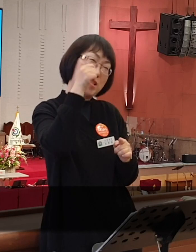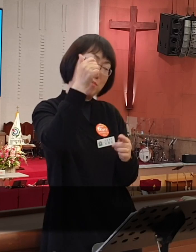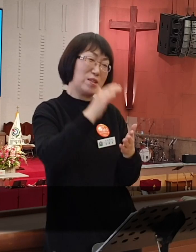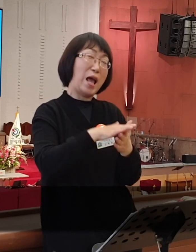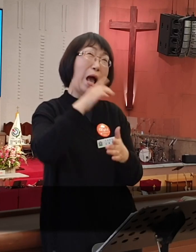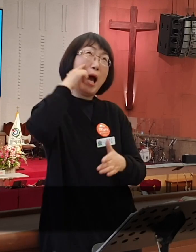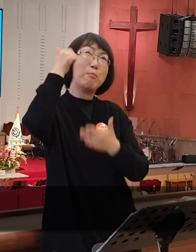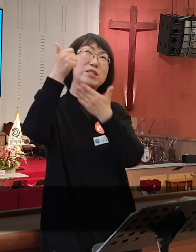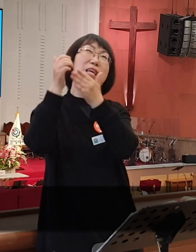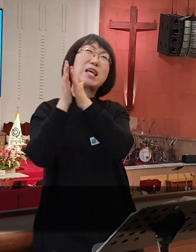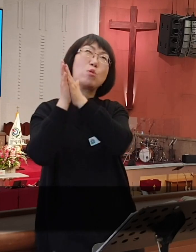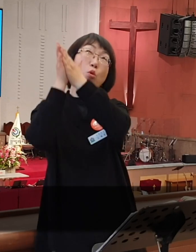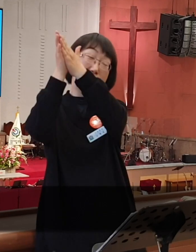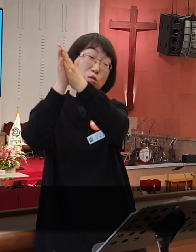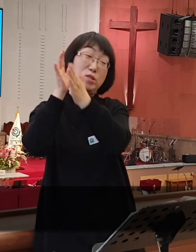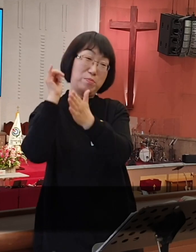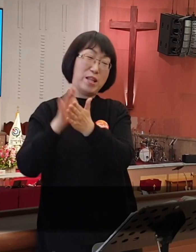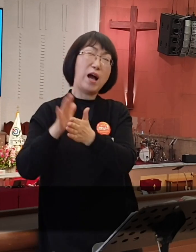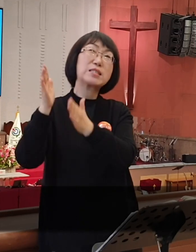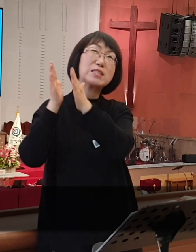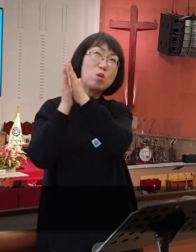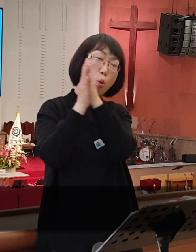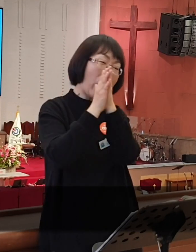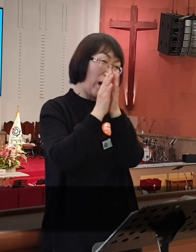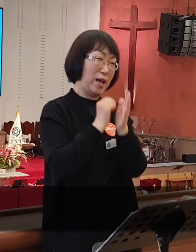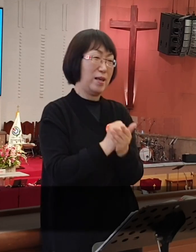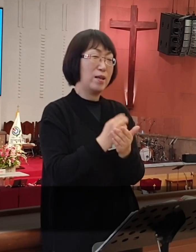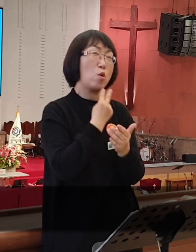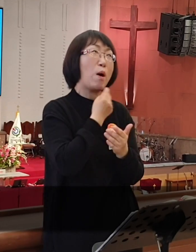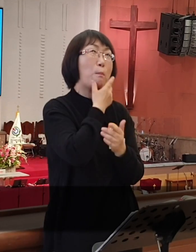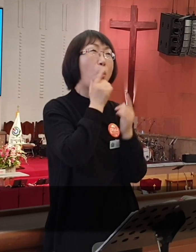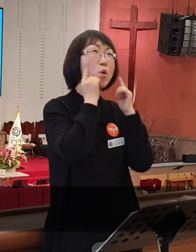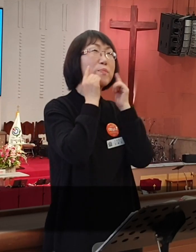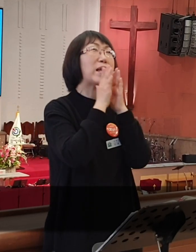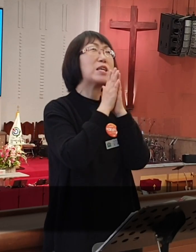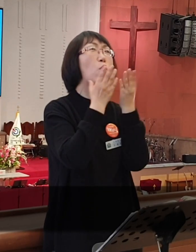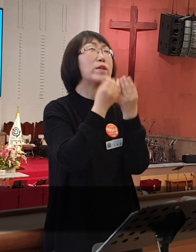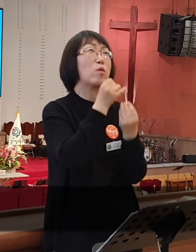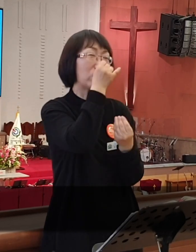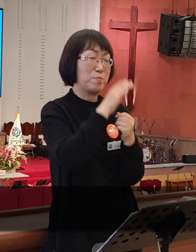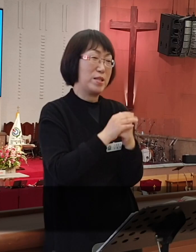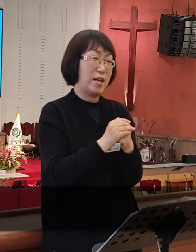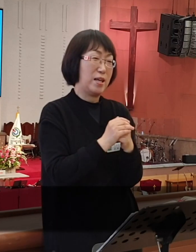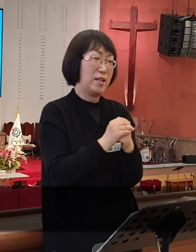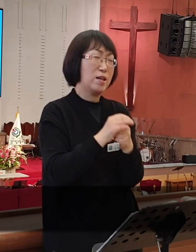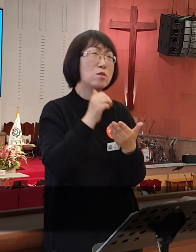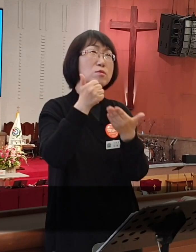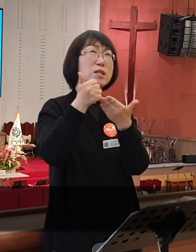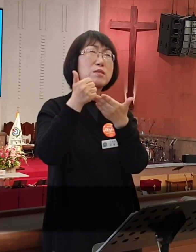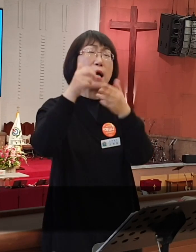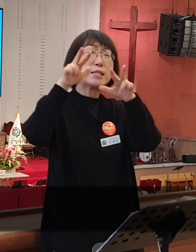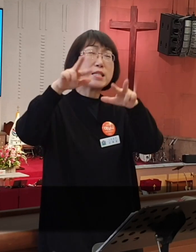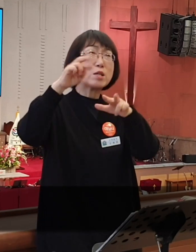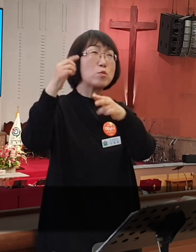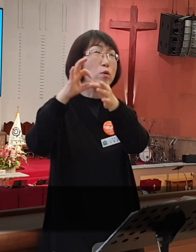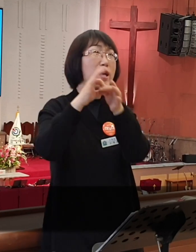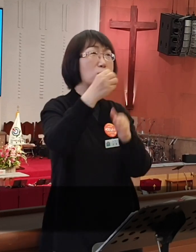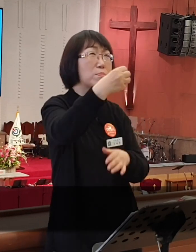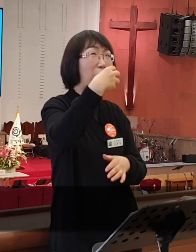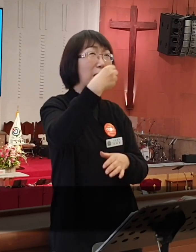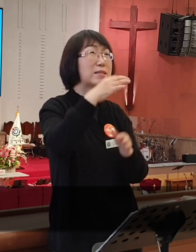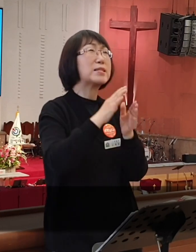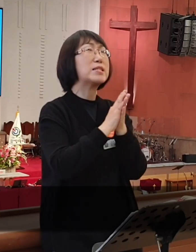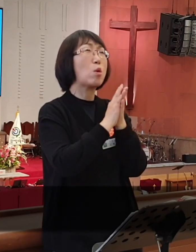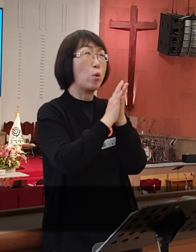예수님은 아버지께 기도합니다. 그 기도가 요한복음에 나와요. 그리고 그 기도가 주님께서 지금도 하시는